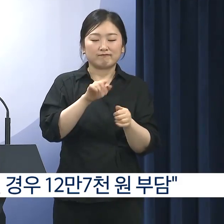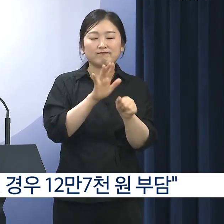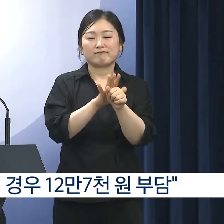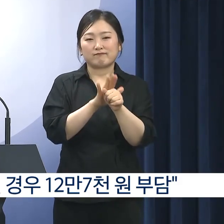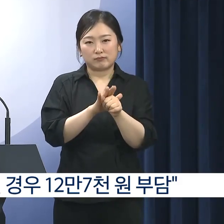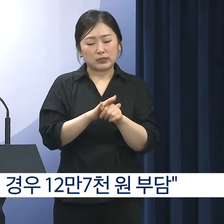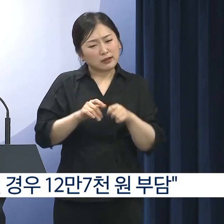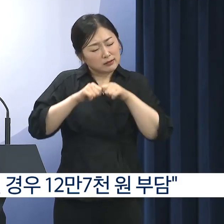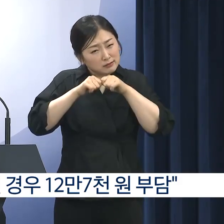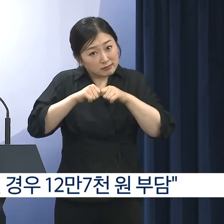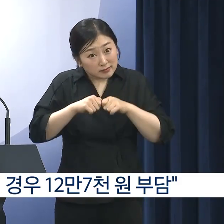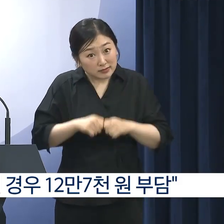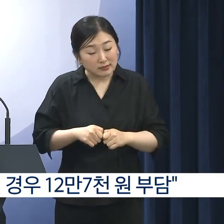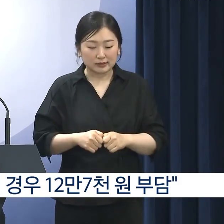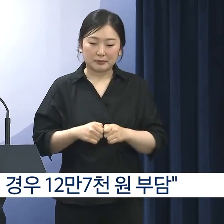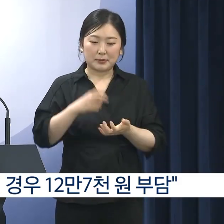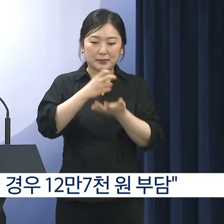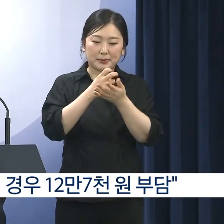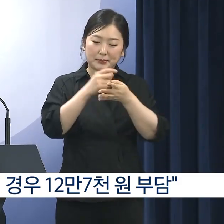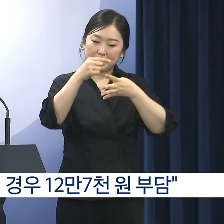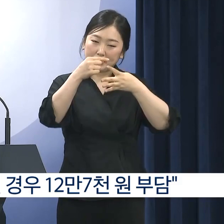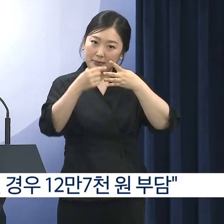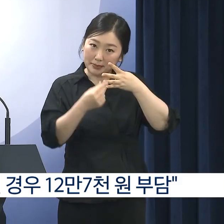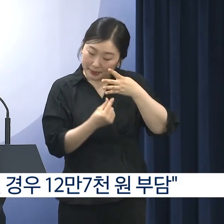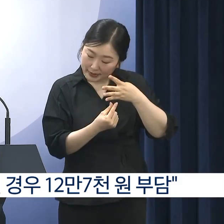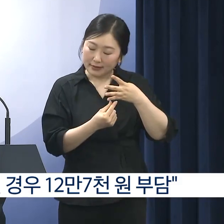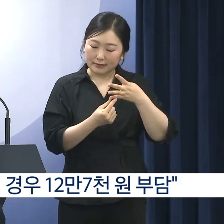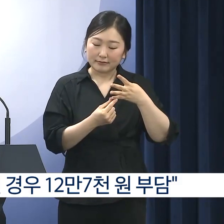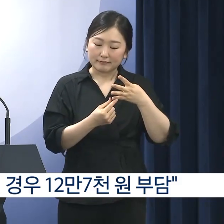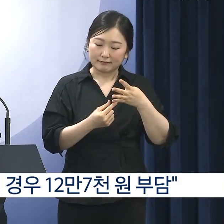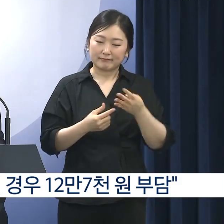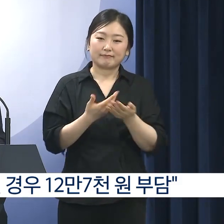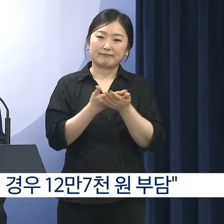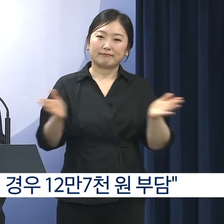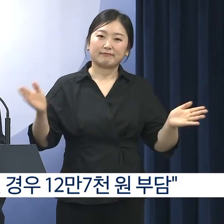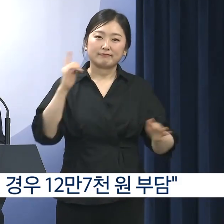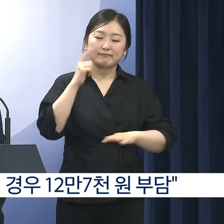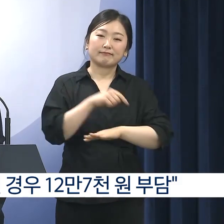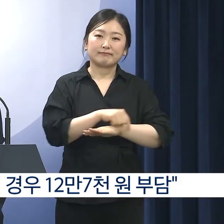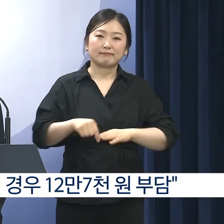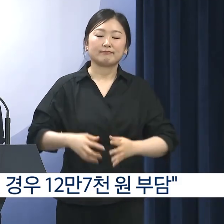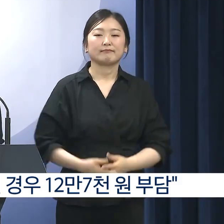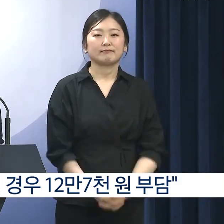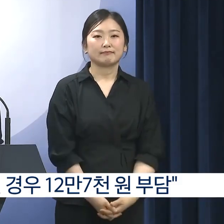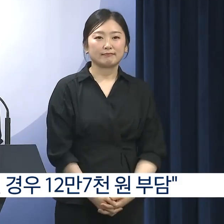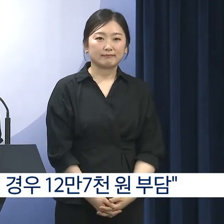세부적인 것은 저희가 지침으로 다시 상세하게 내려보낼 예정입니다. 이상입니다.